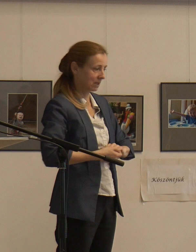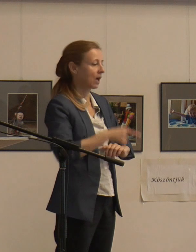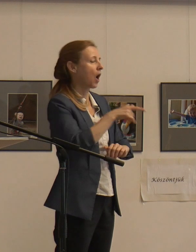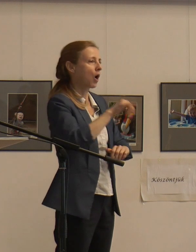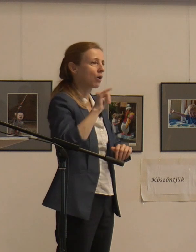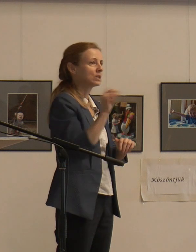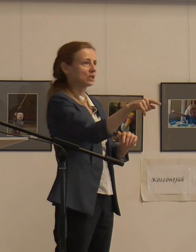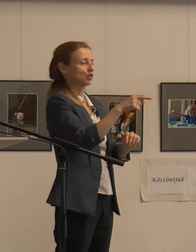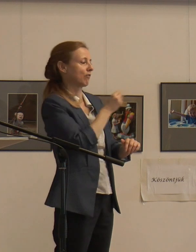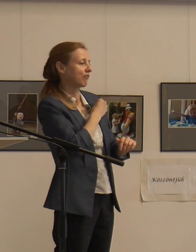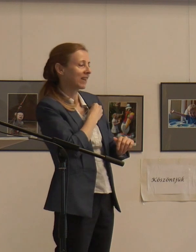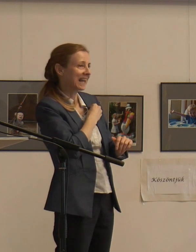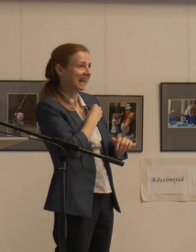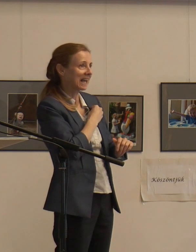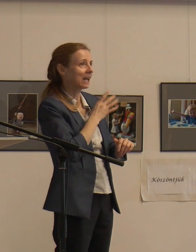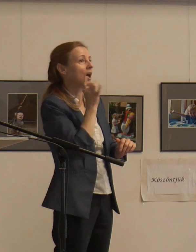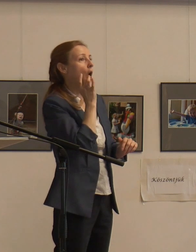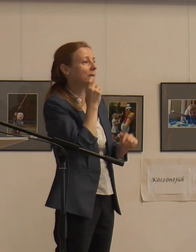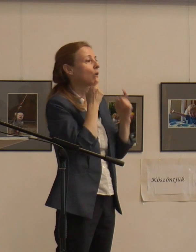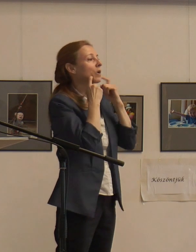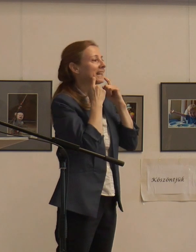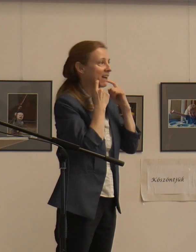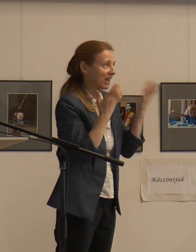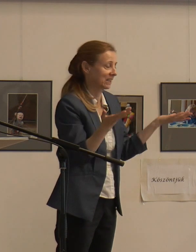akkor is fél, amikor nevethet.